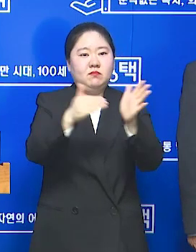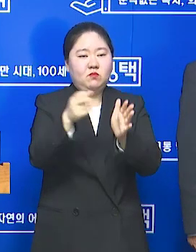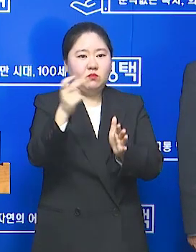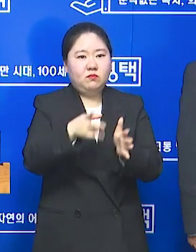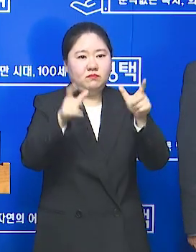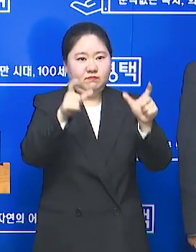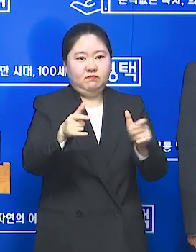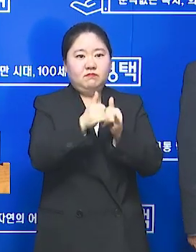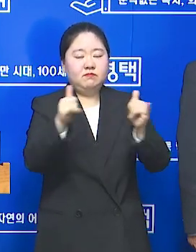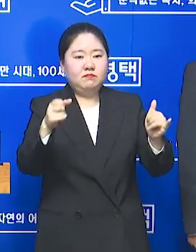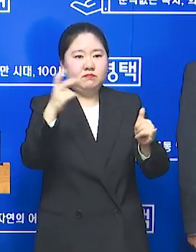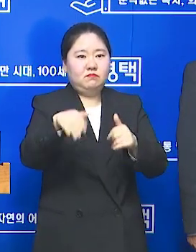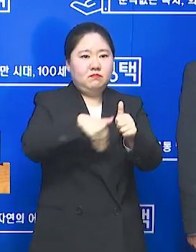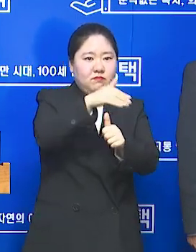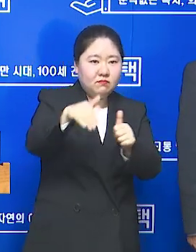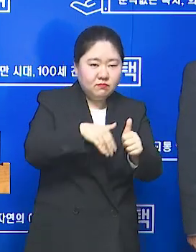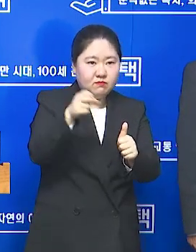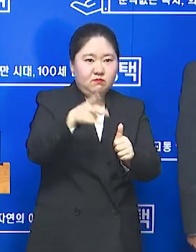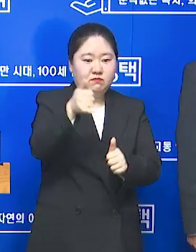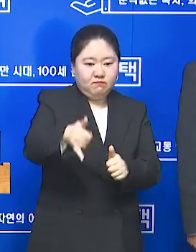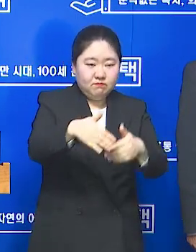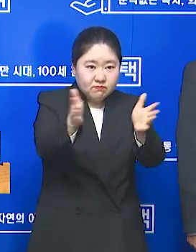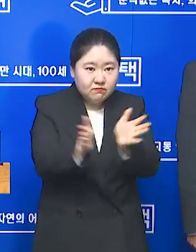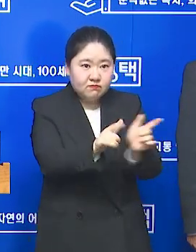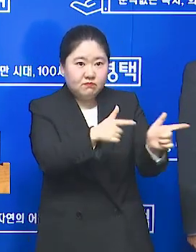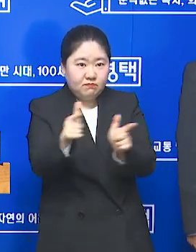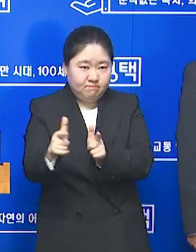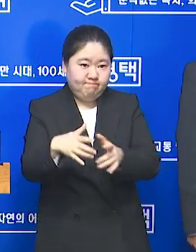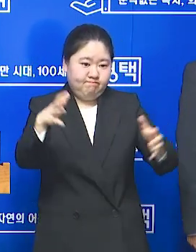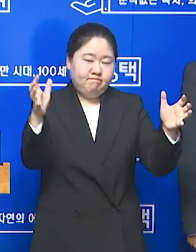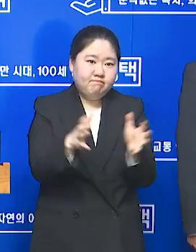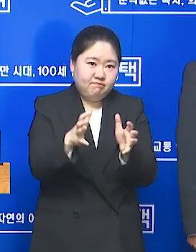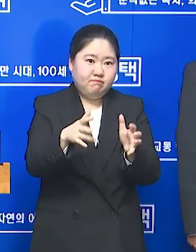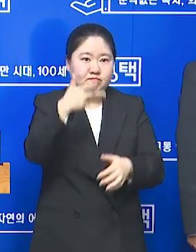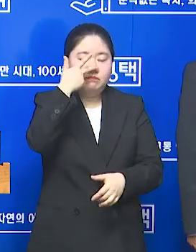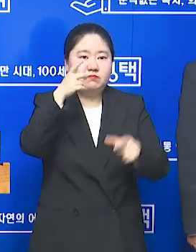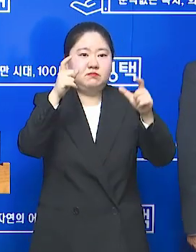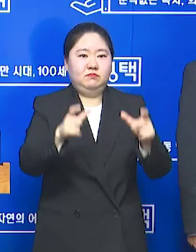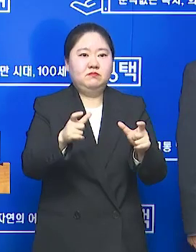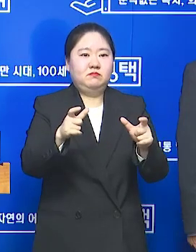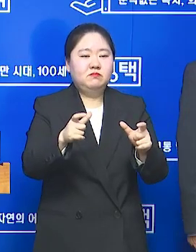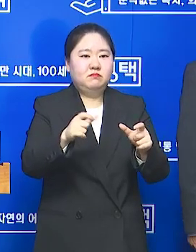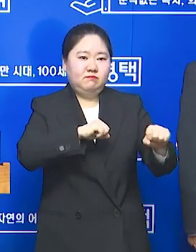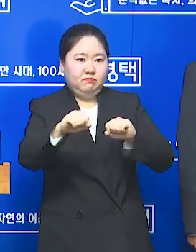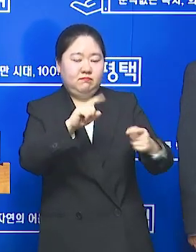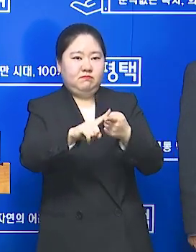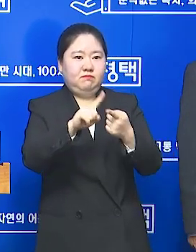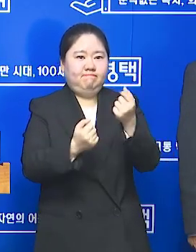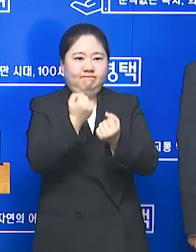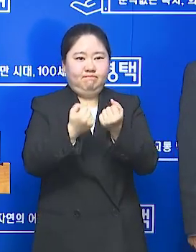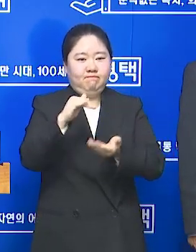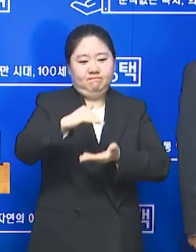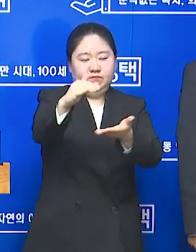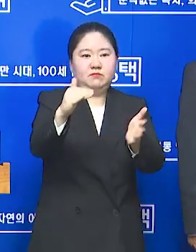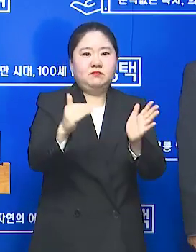주민들과 환경단체, 농민단체 등을 모시고 우리 시가 처한 상황에 대해서 여러 번 설명을 드렸습니다.